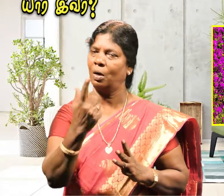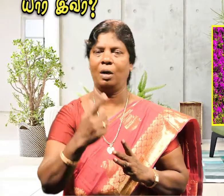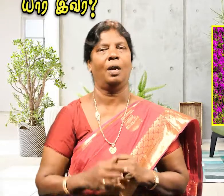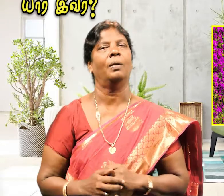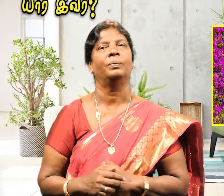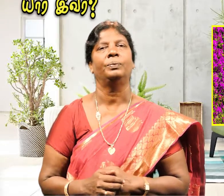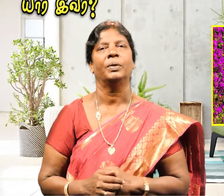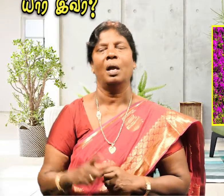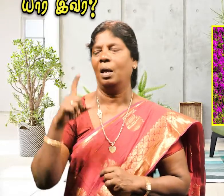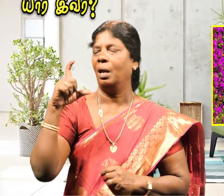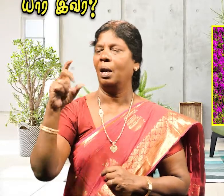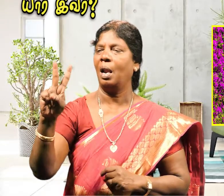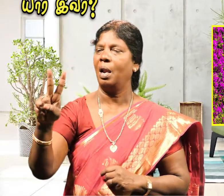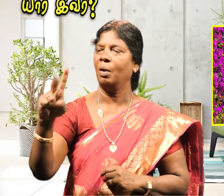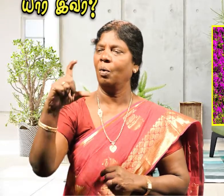3வது அவர் சொல்லுகிறார்,